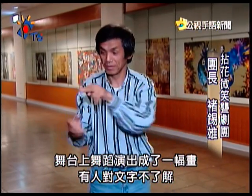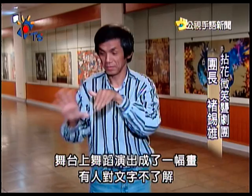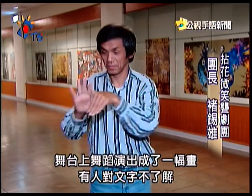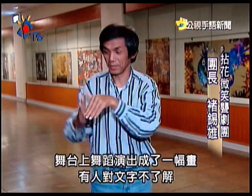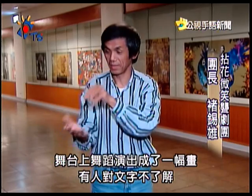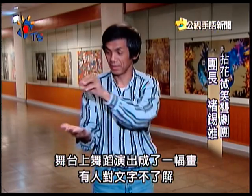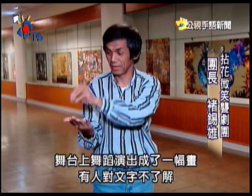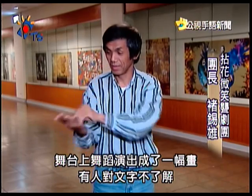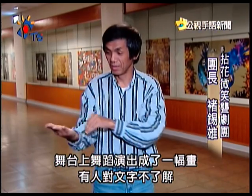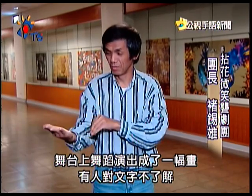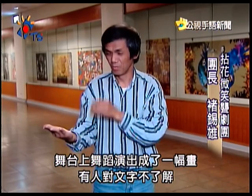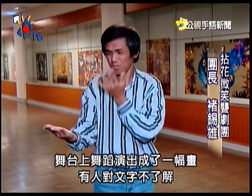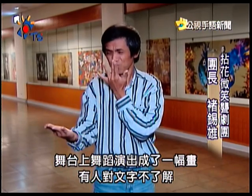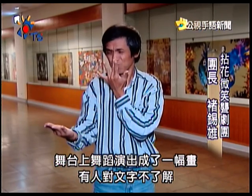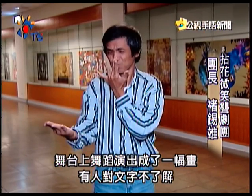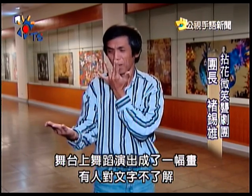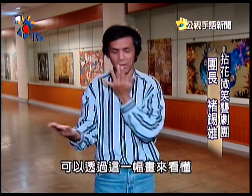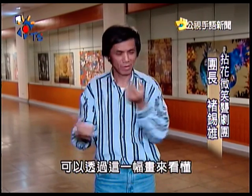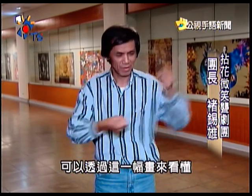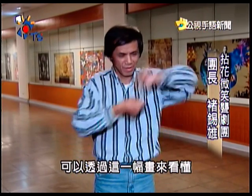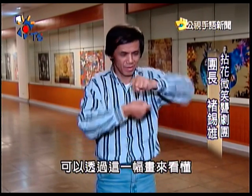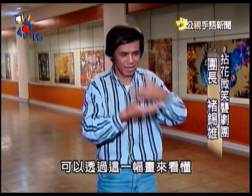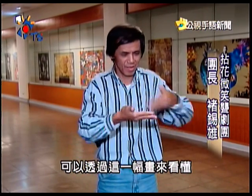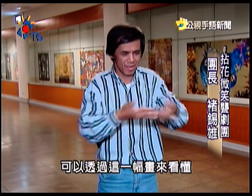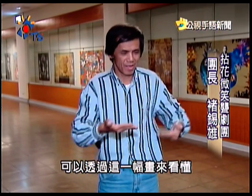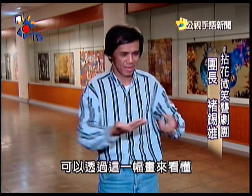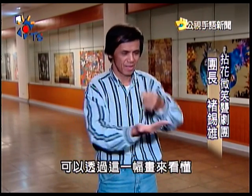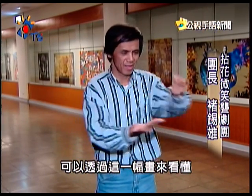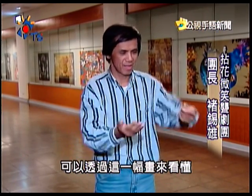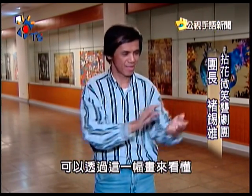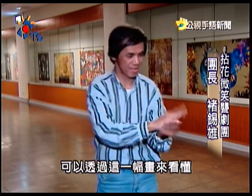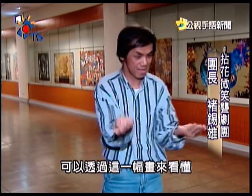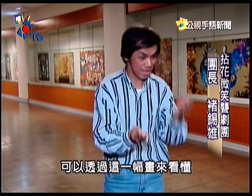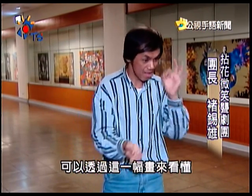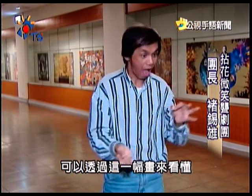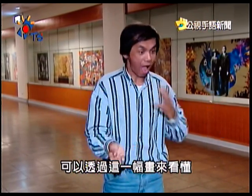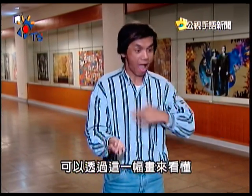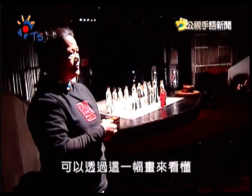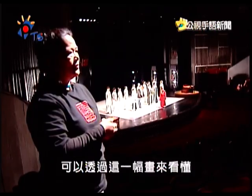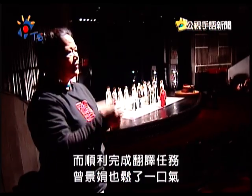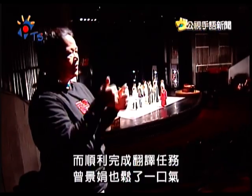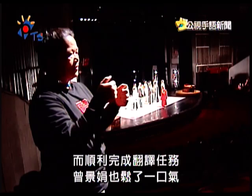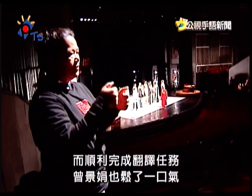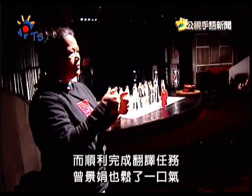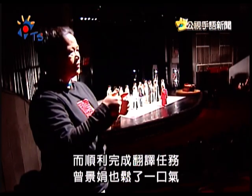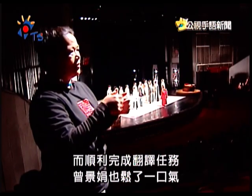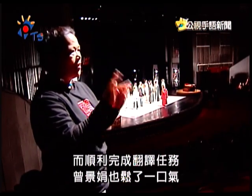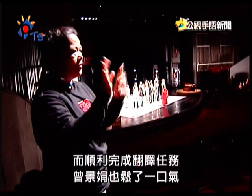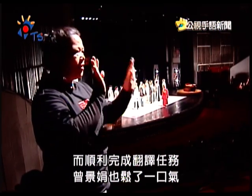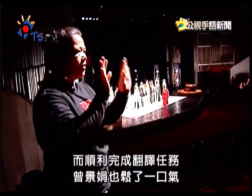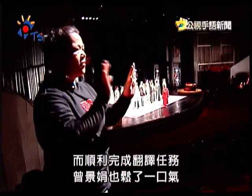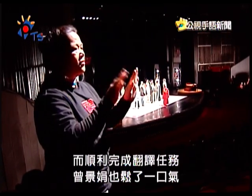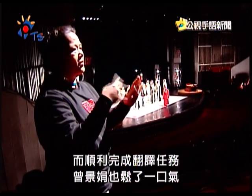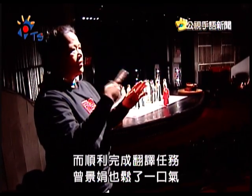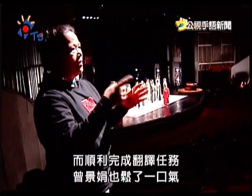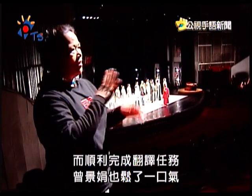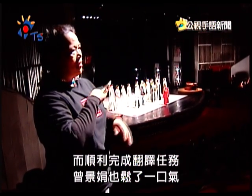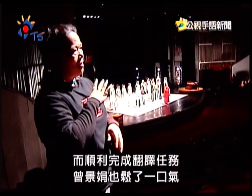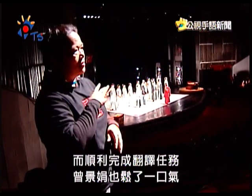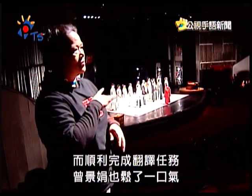字不了解，可以透过这幅画来看懂。 而顺利完成翻译任务，曾景娟